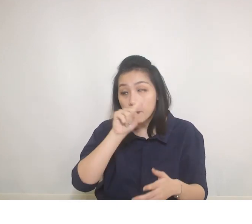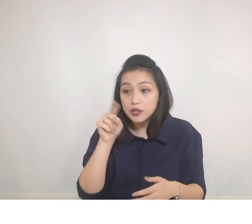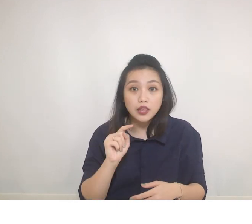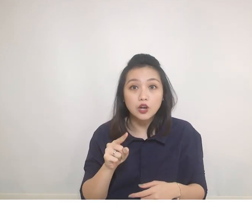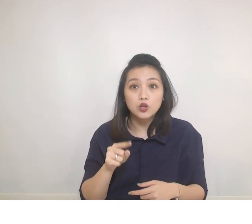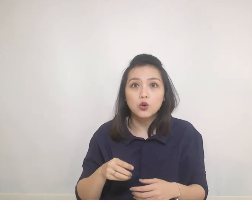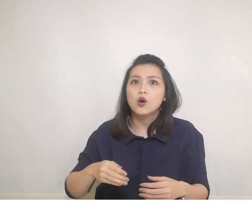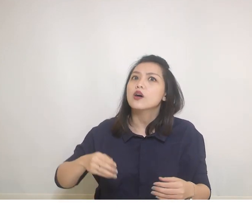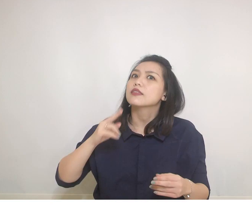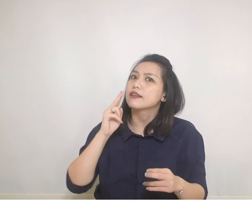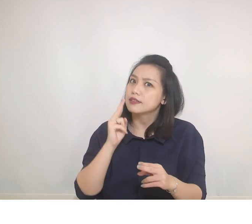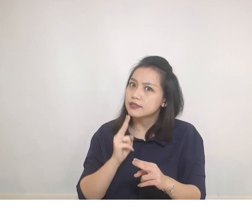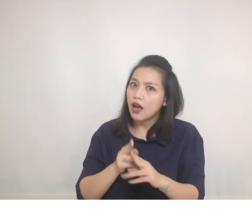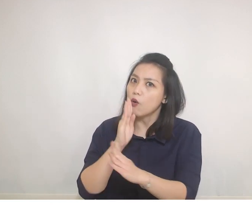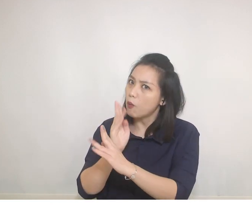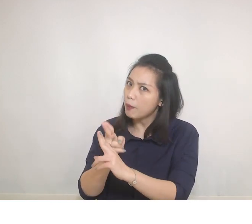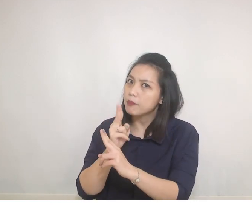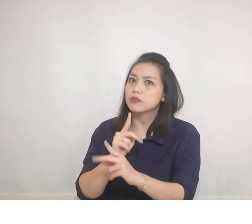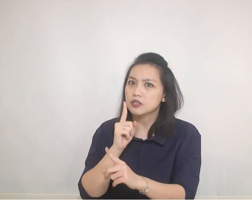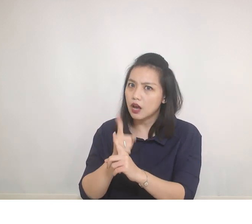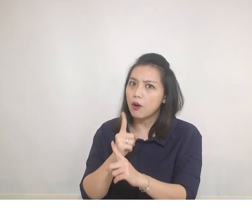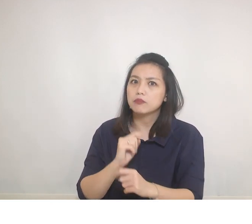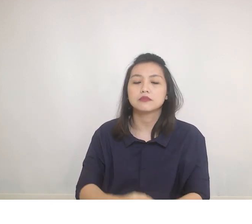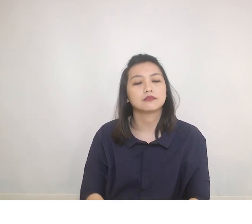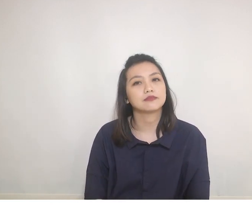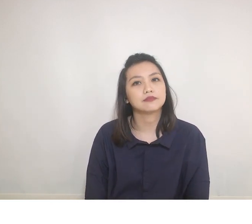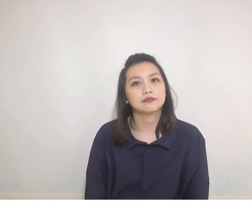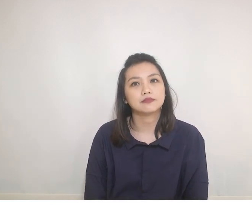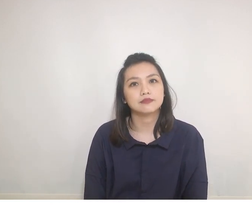itu, 2019, saya